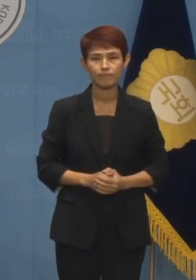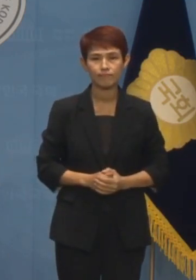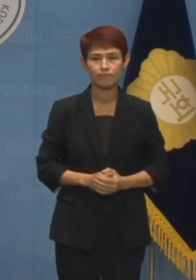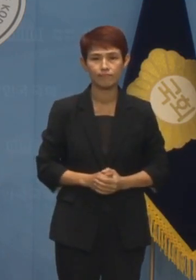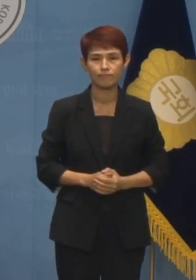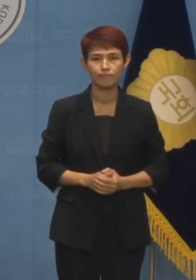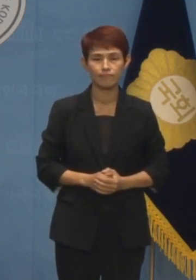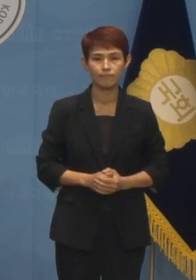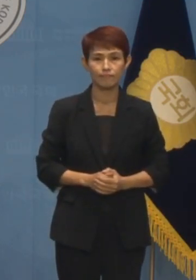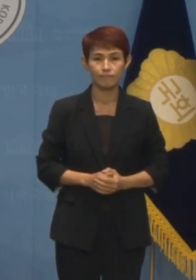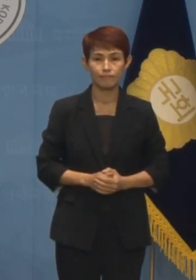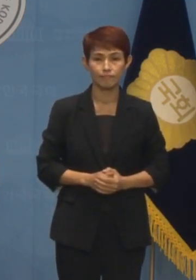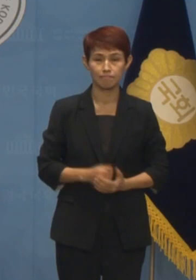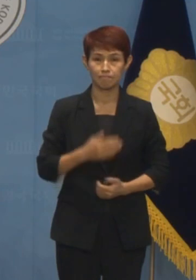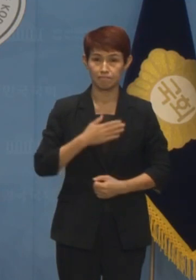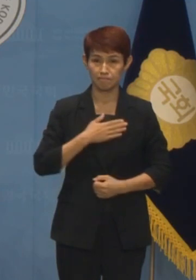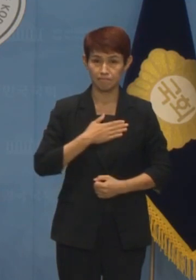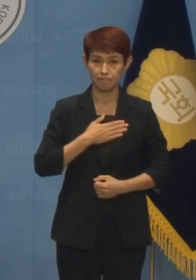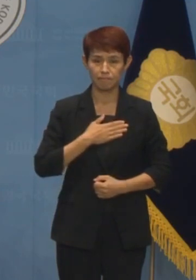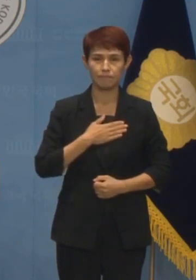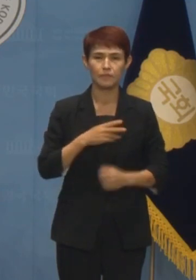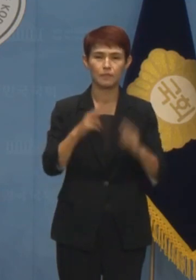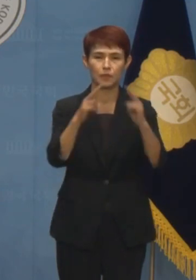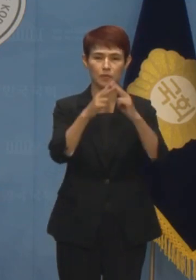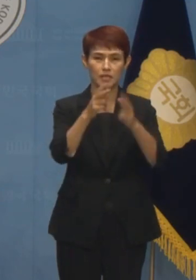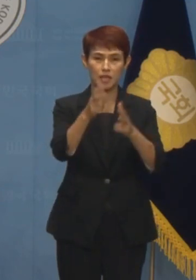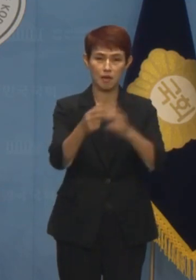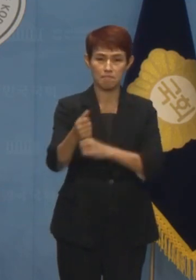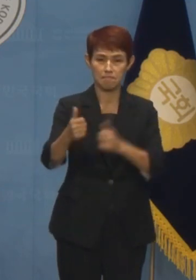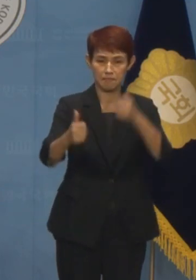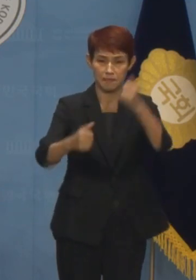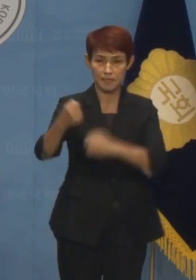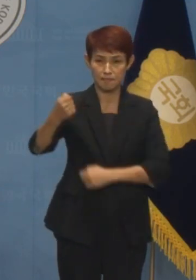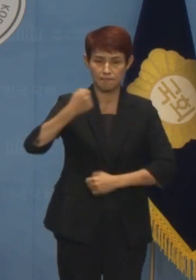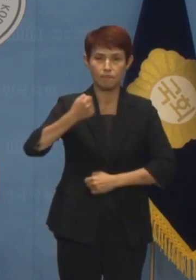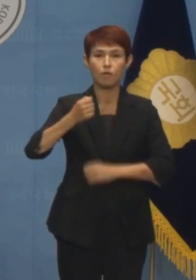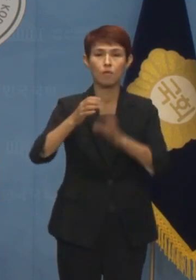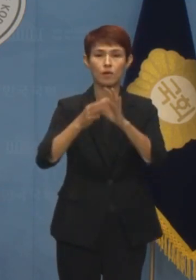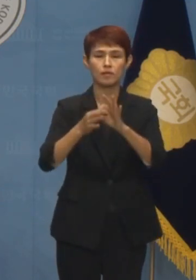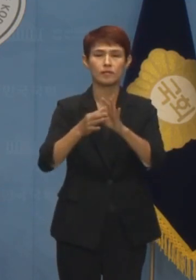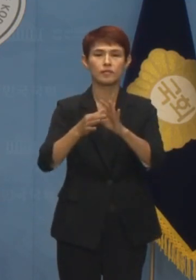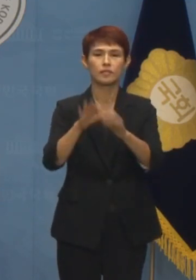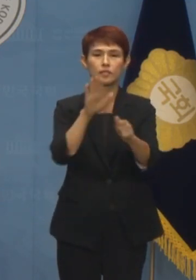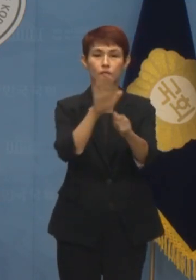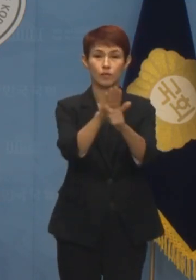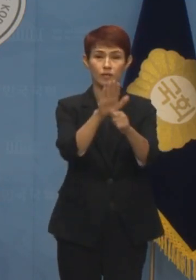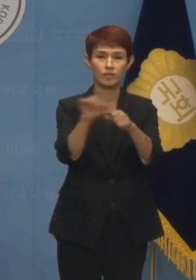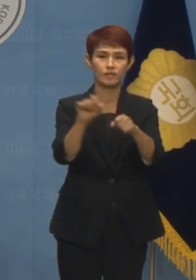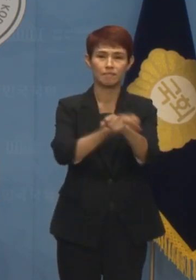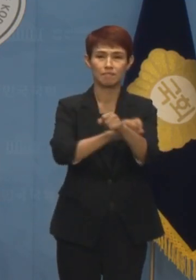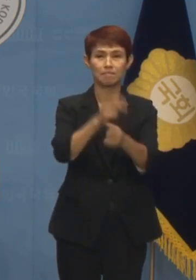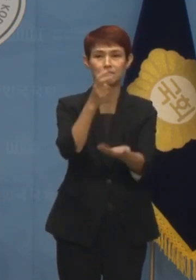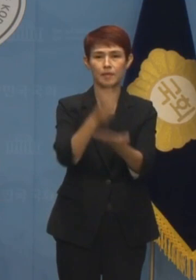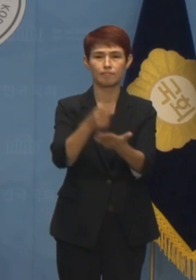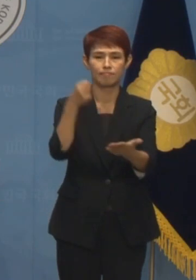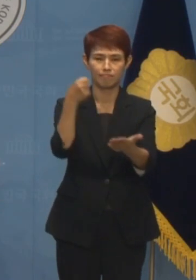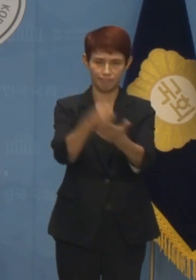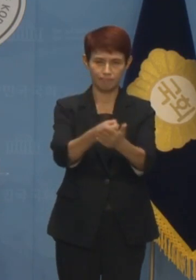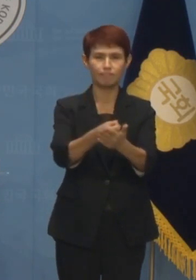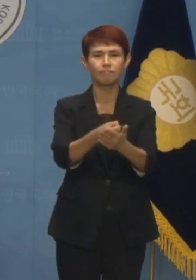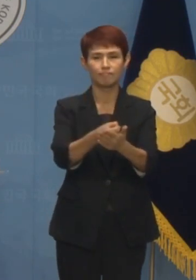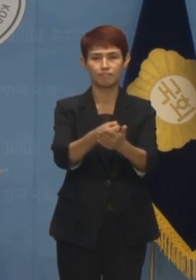이에 본 의원은 반도체 산업 경쟁력 강화 및 지원에 관한 특별조치법을